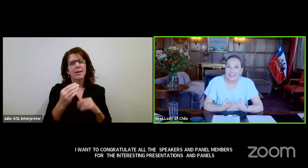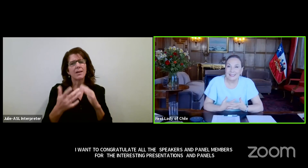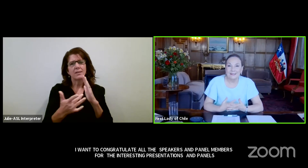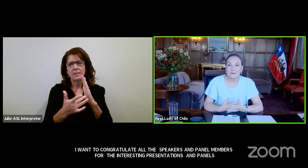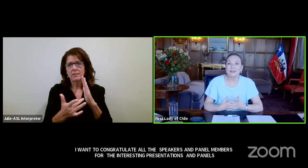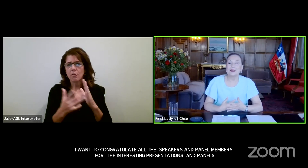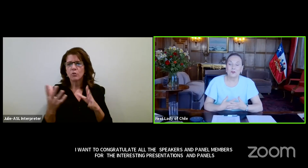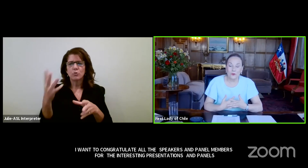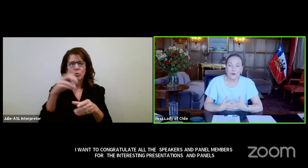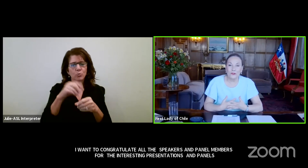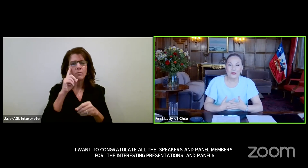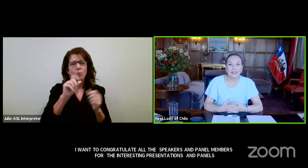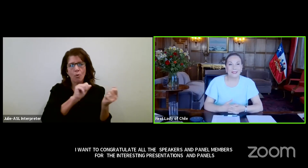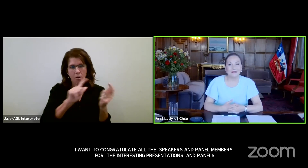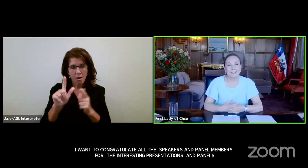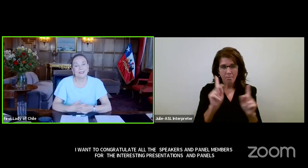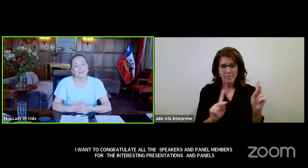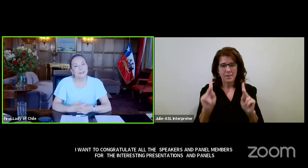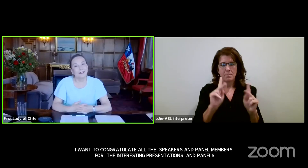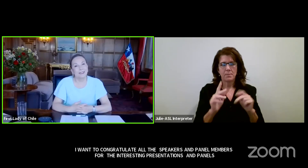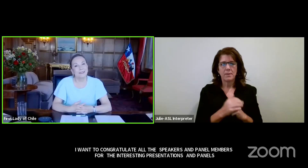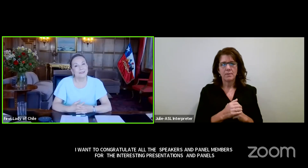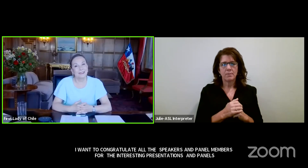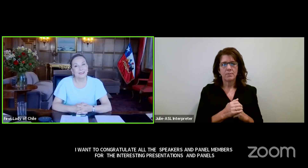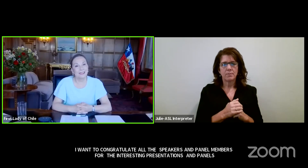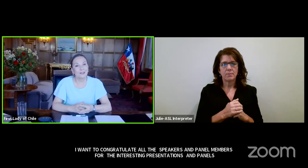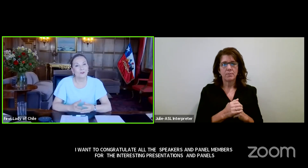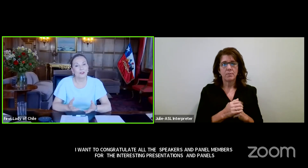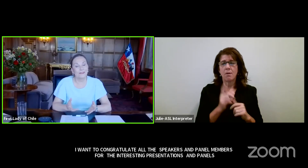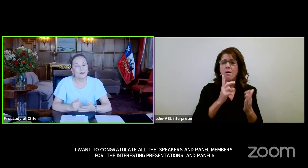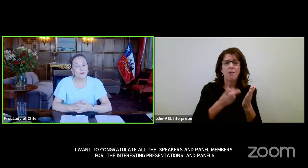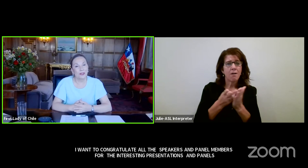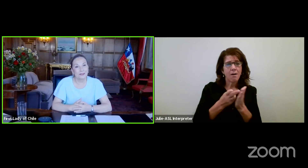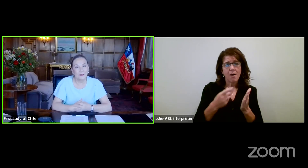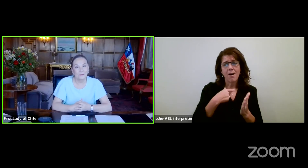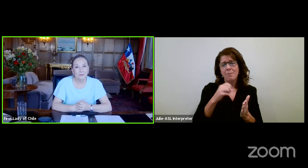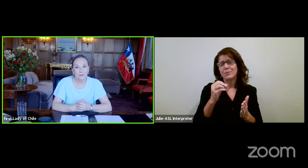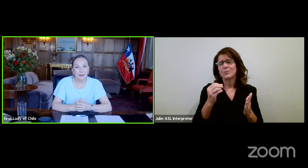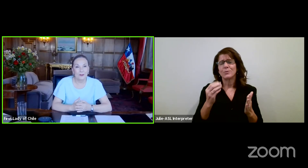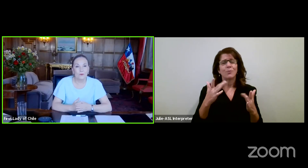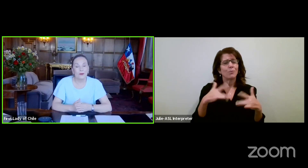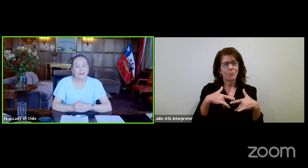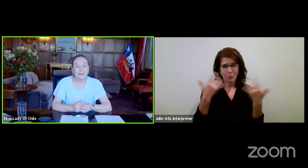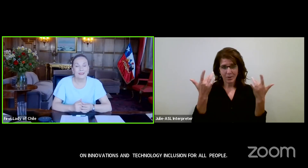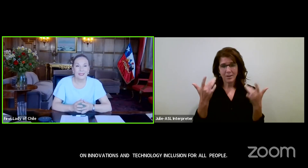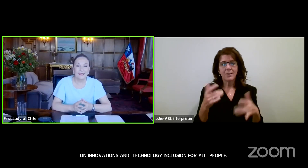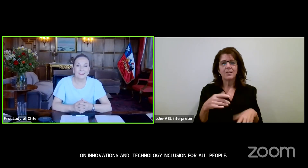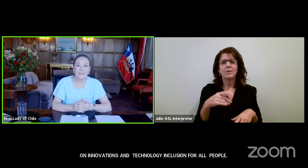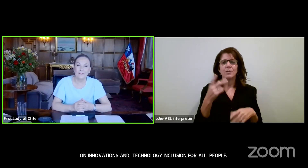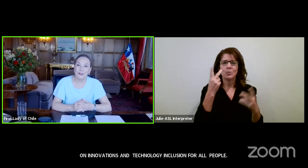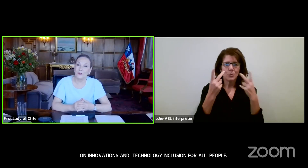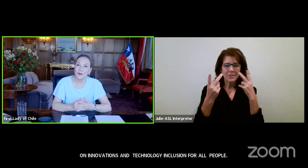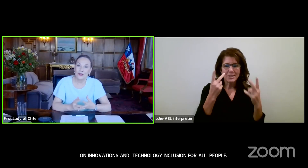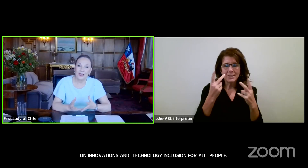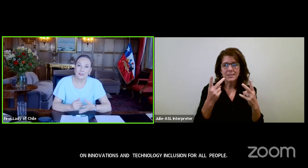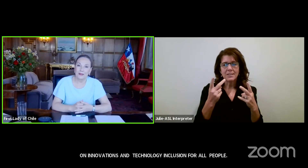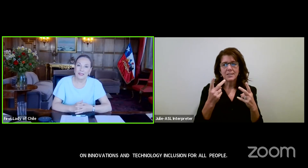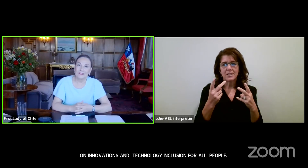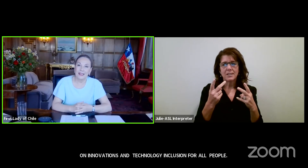verdad es que me siento muy feliz de que existan instancias de alto nivel como esta para compartir tales